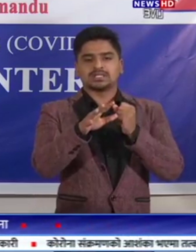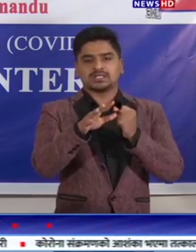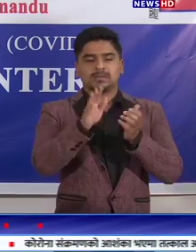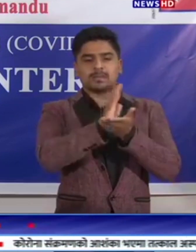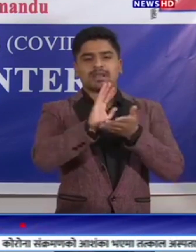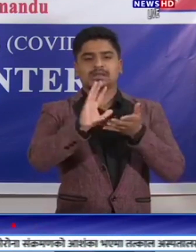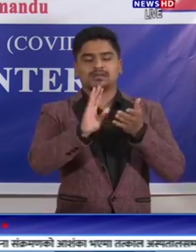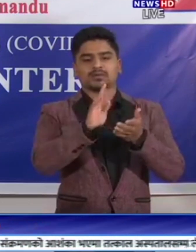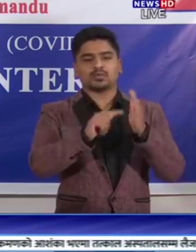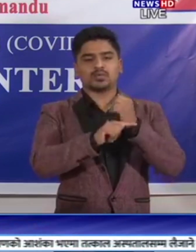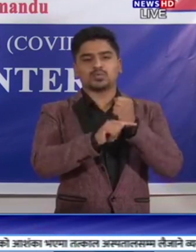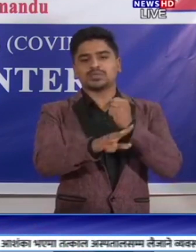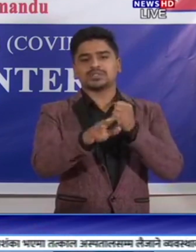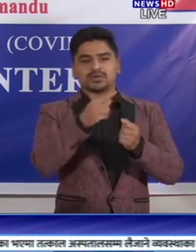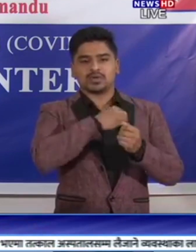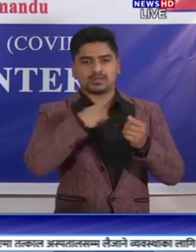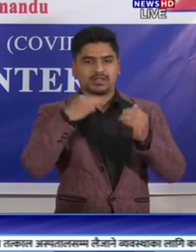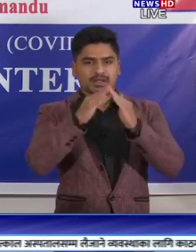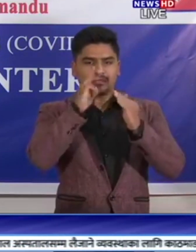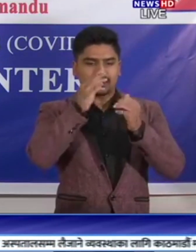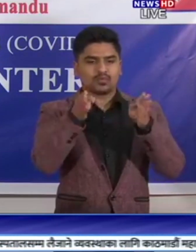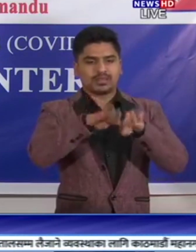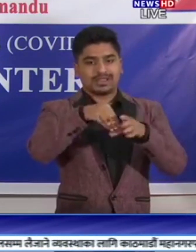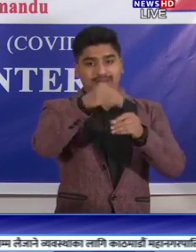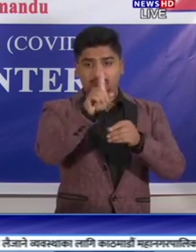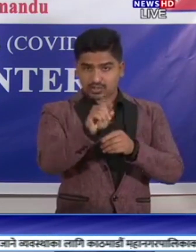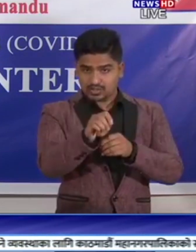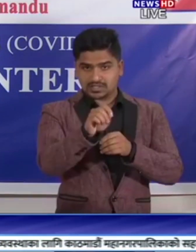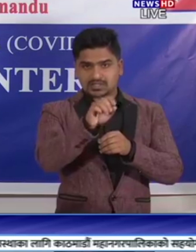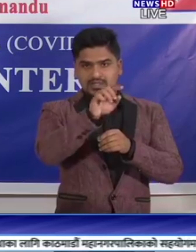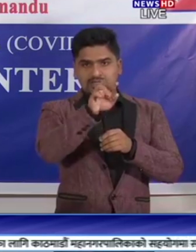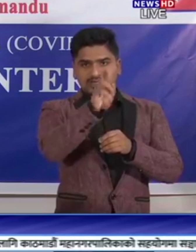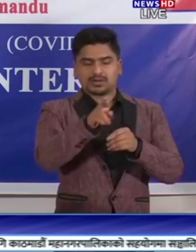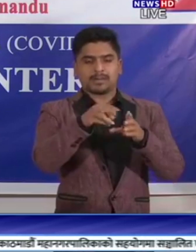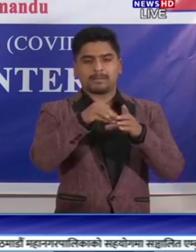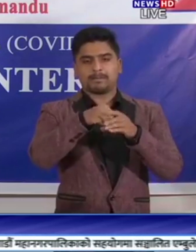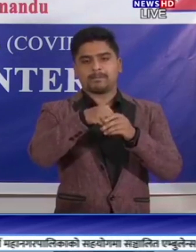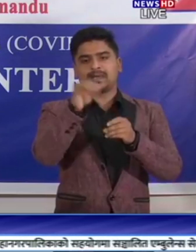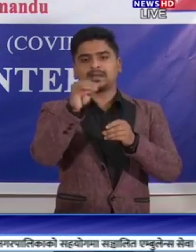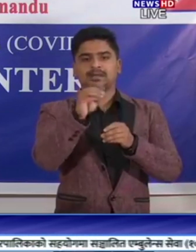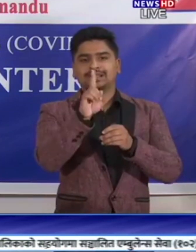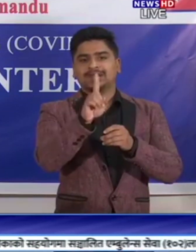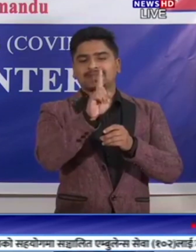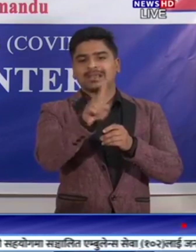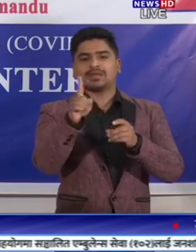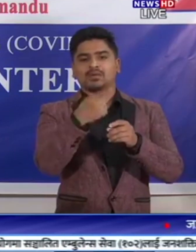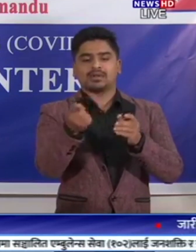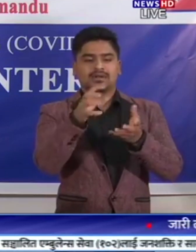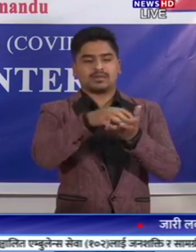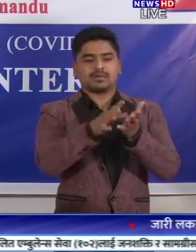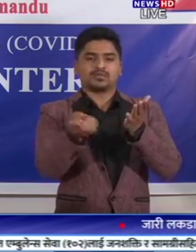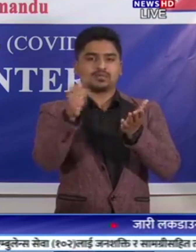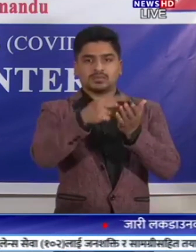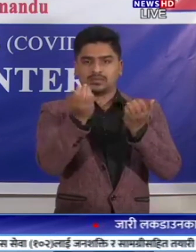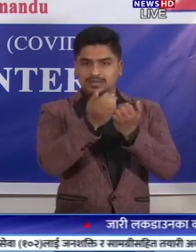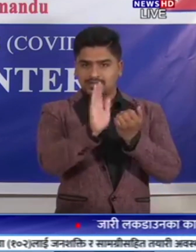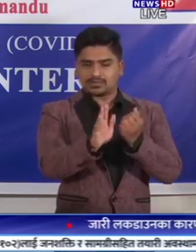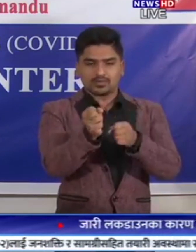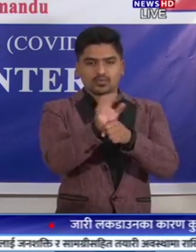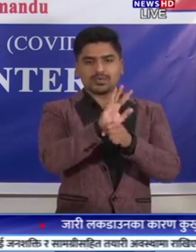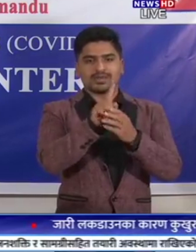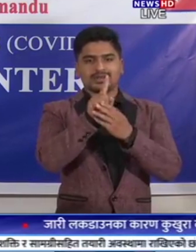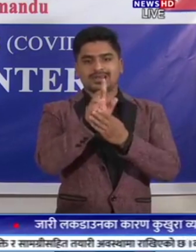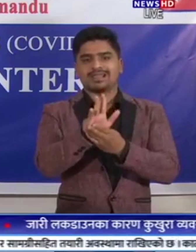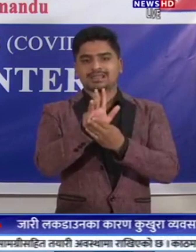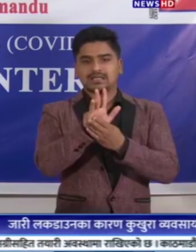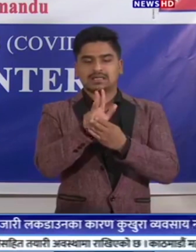गरेश्